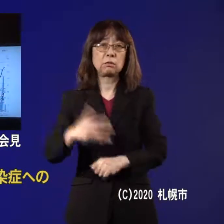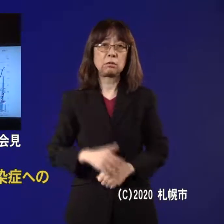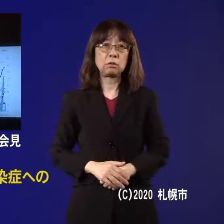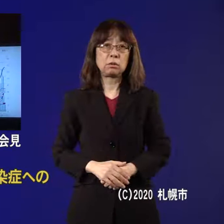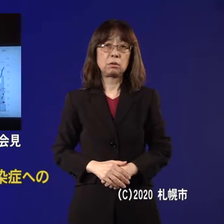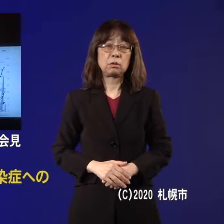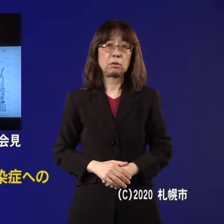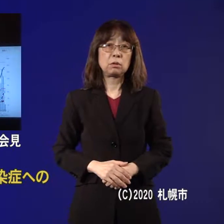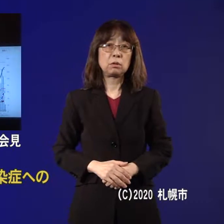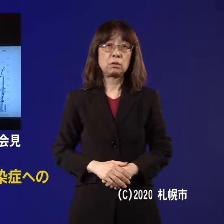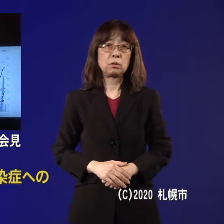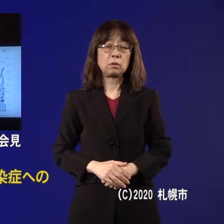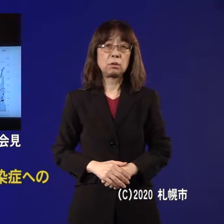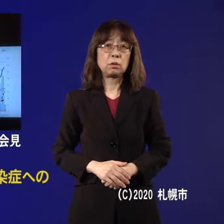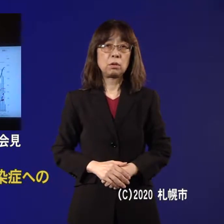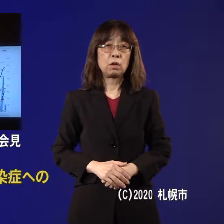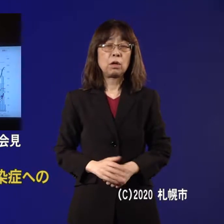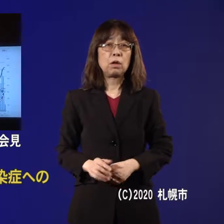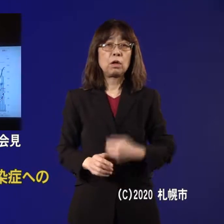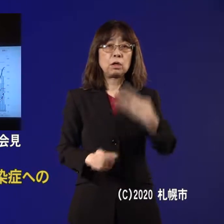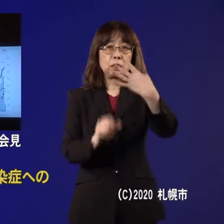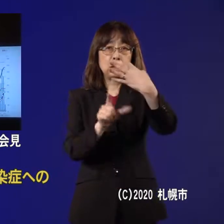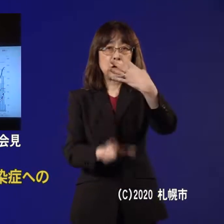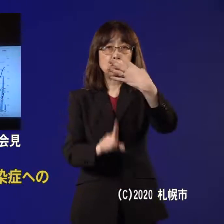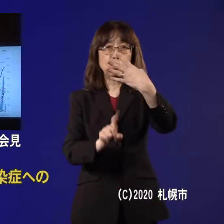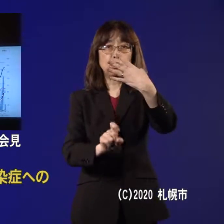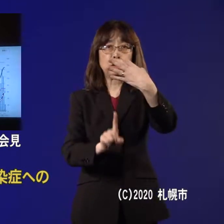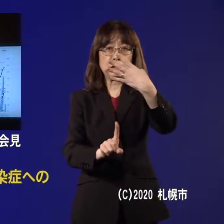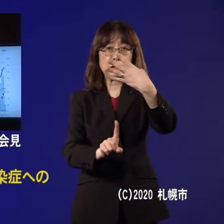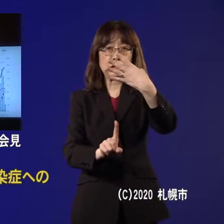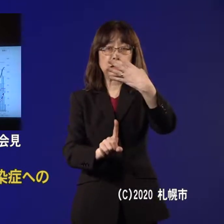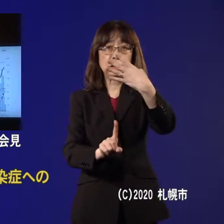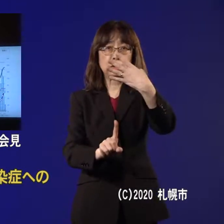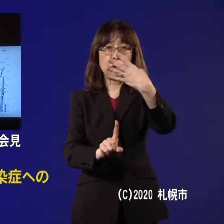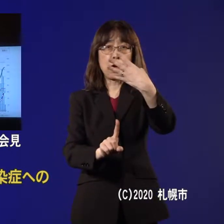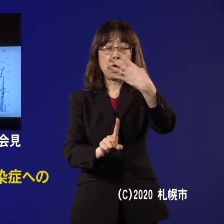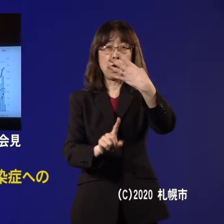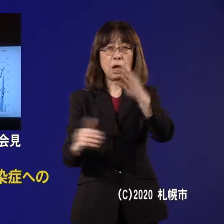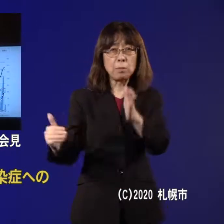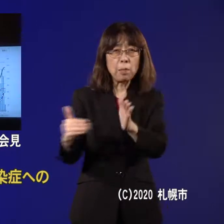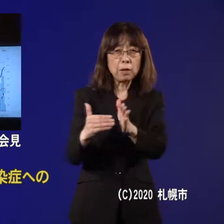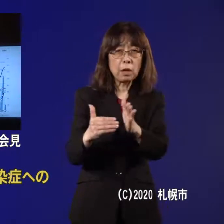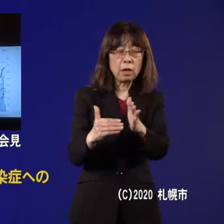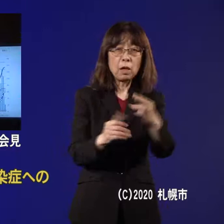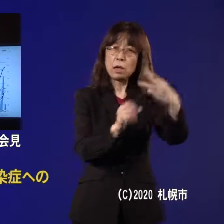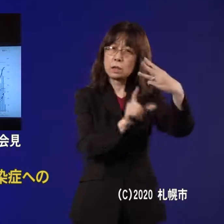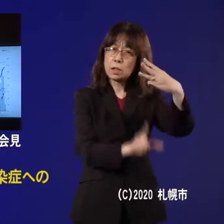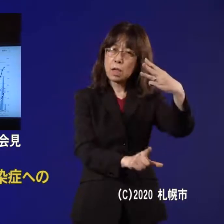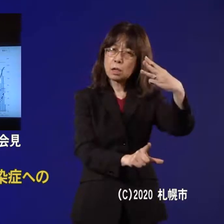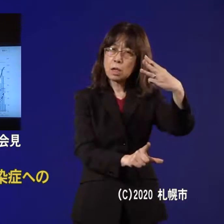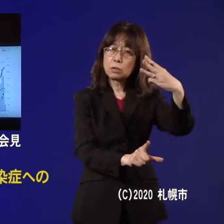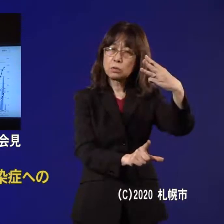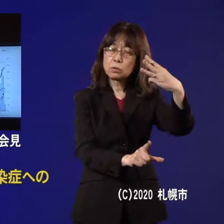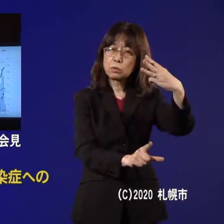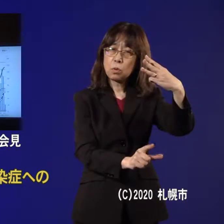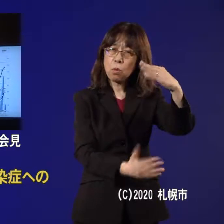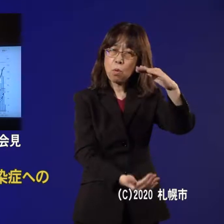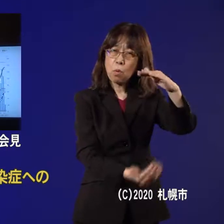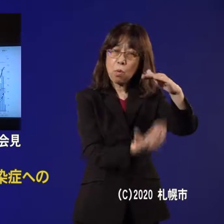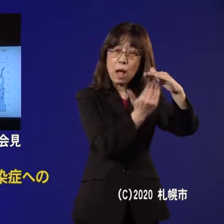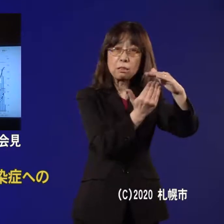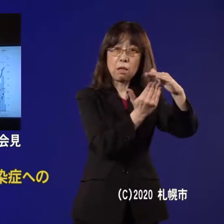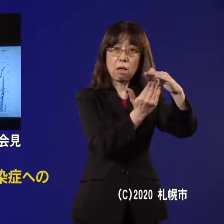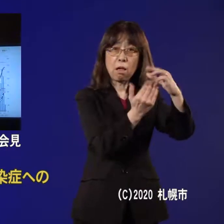して11日にはですね、これまでの3月の一番多かった時